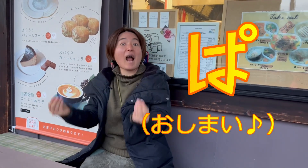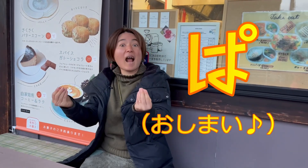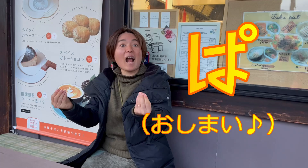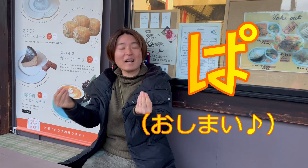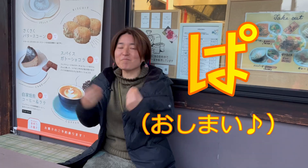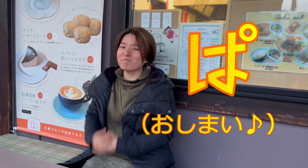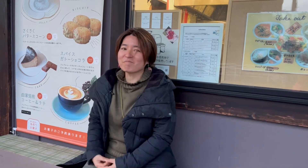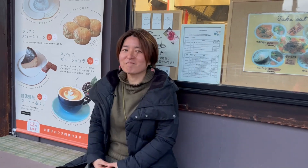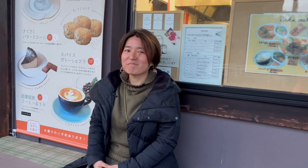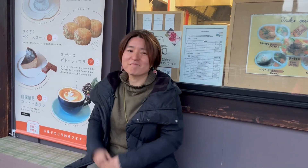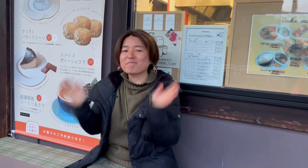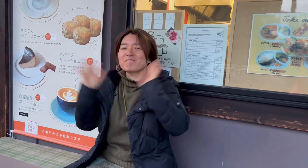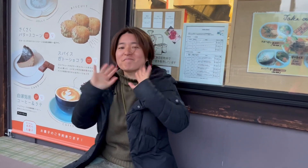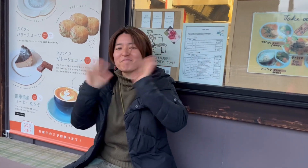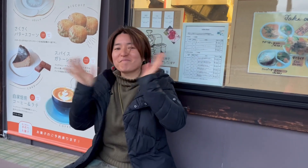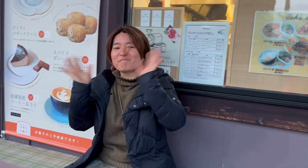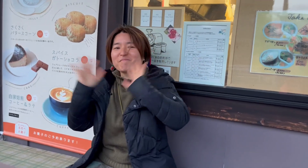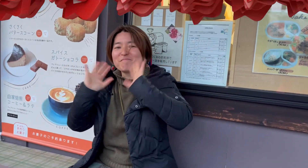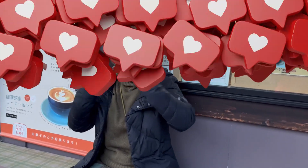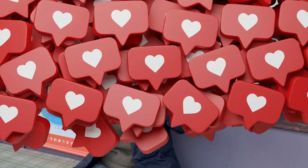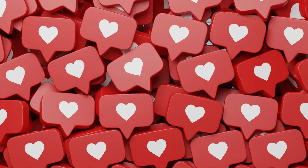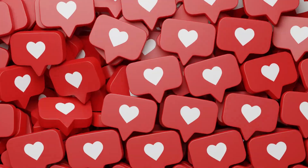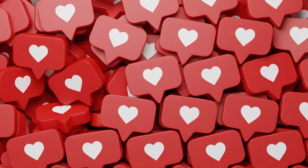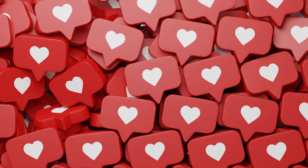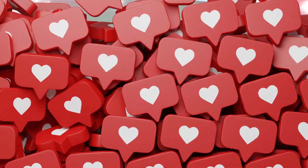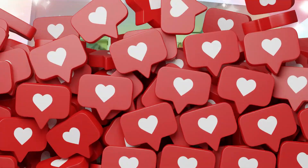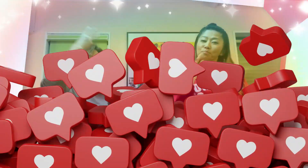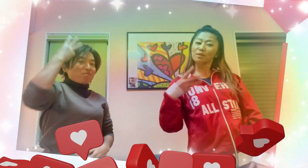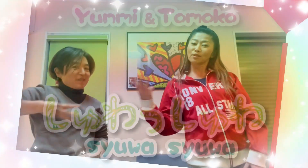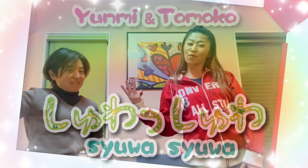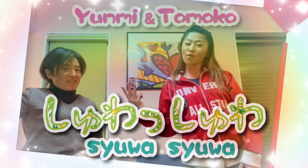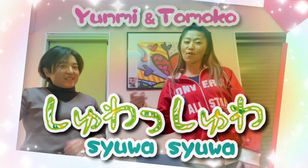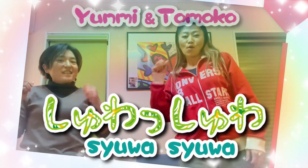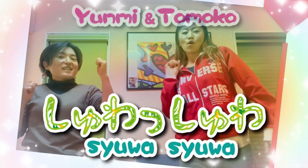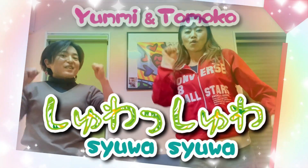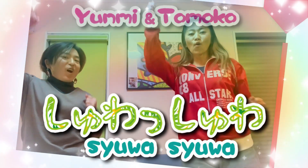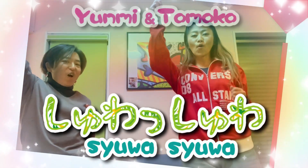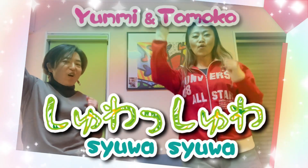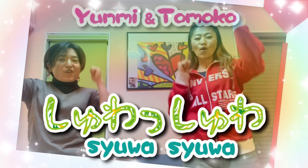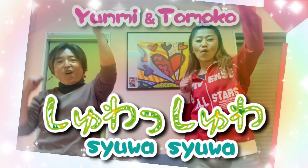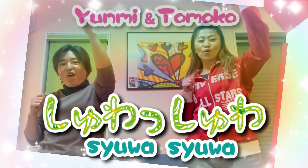ゴー